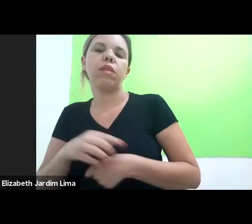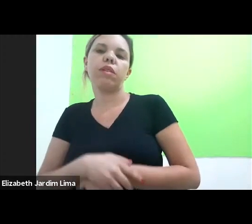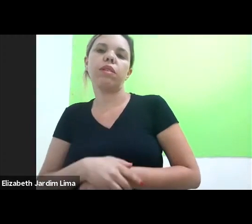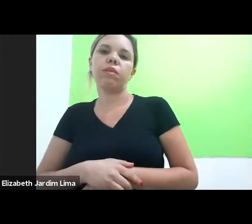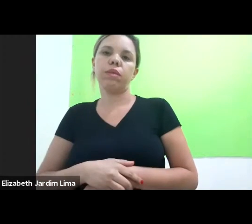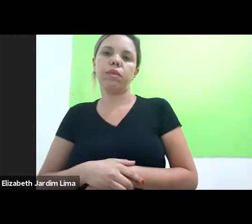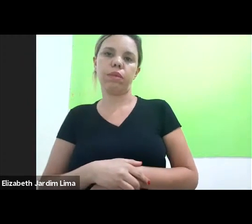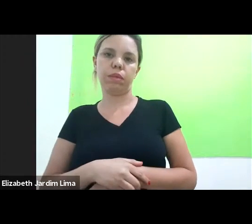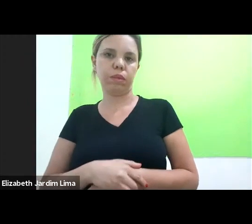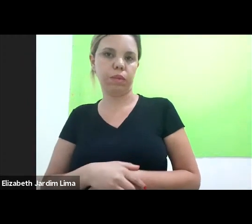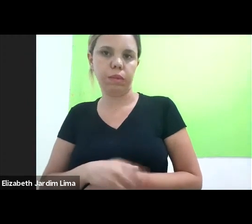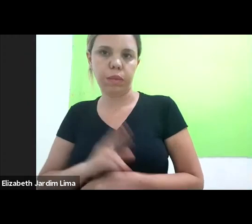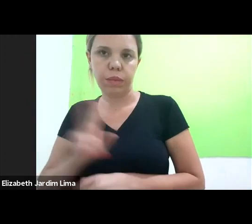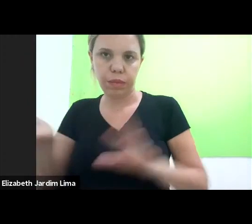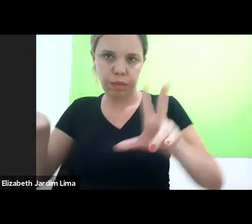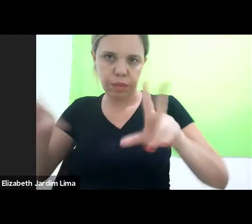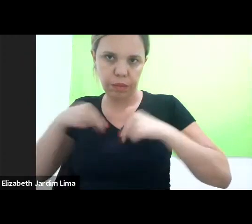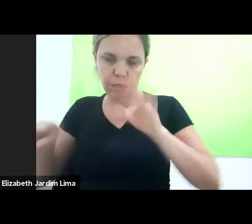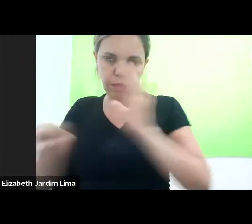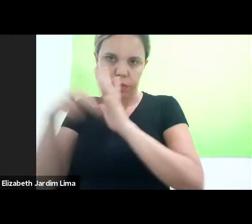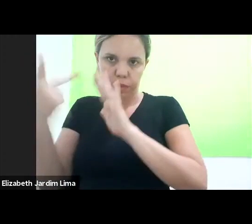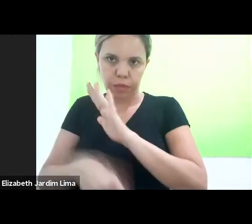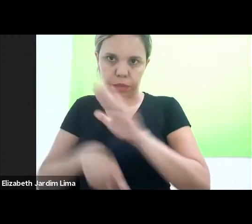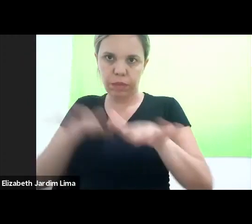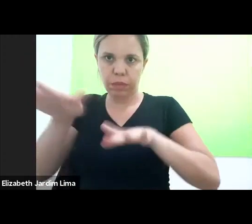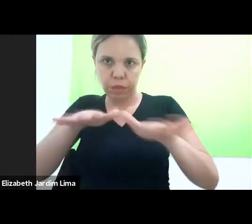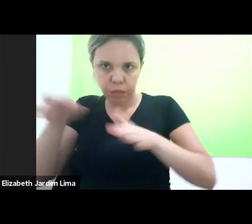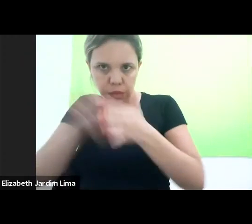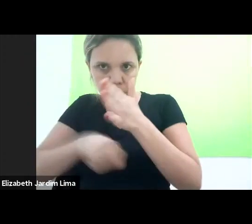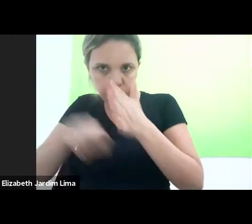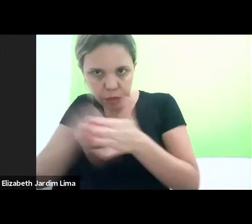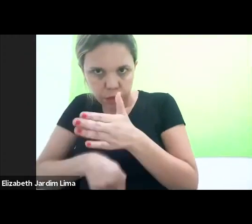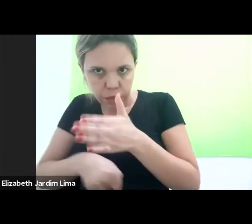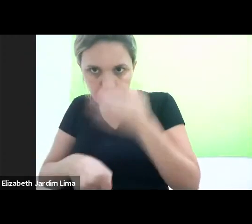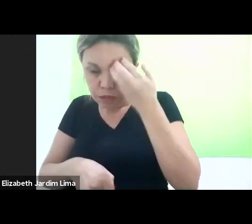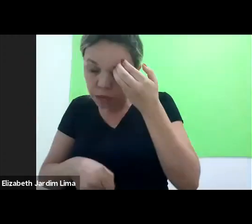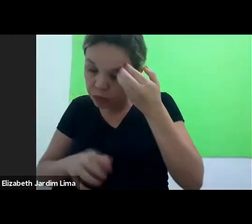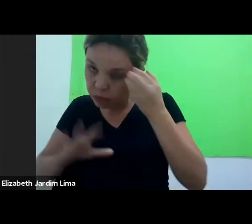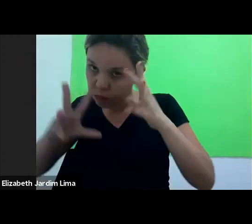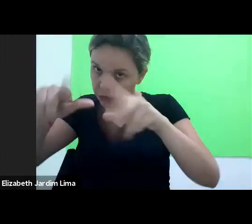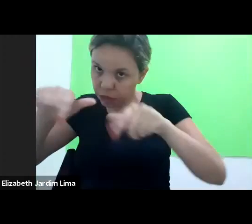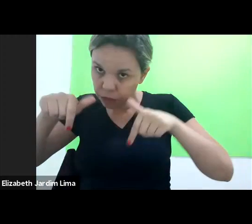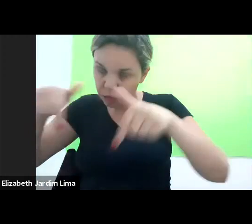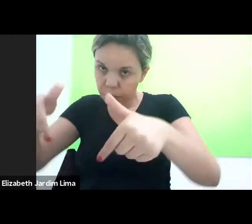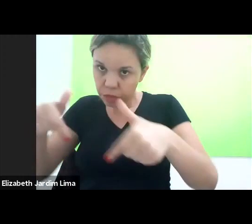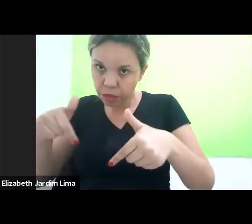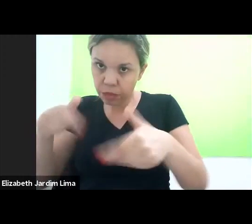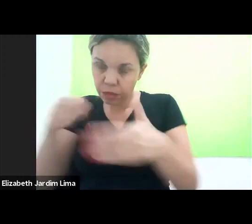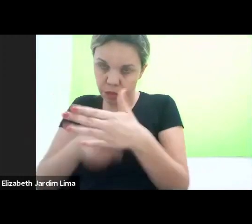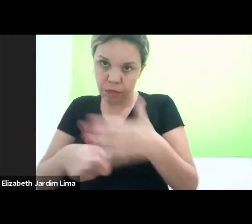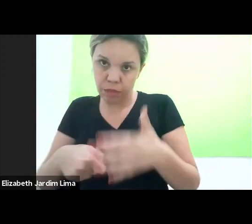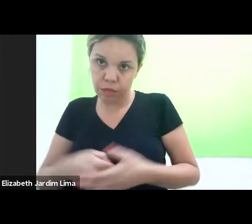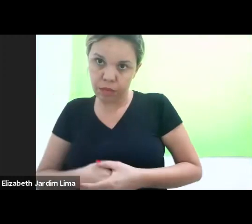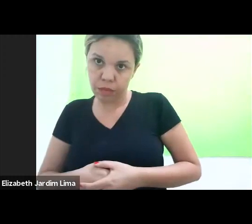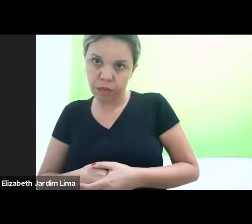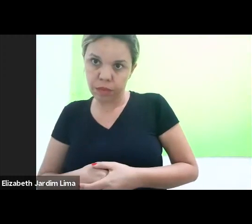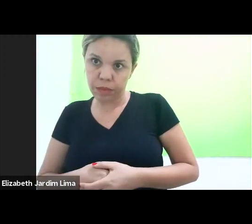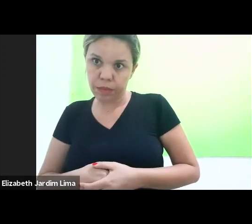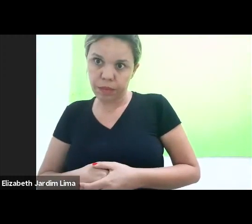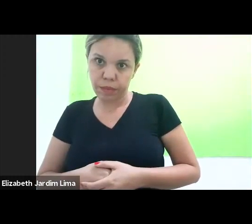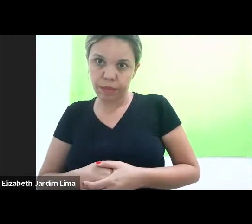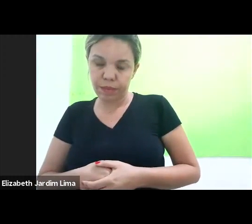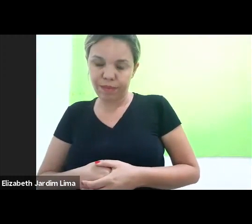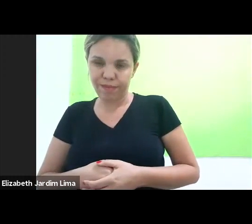pertencente ao movimento, a estar em todas as lutas de frente. E aí, uma questão que